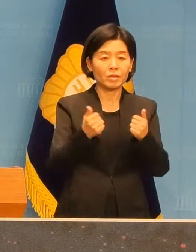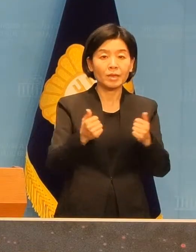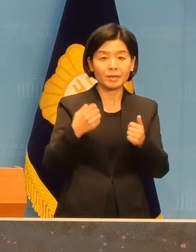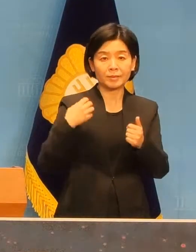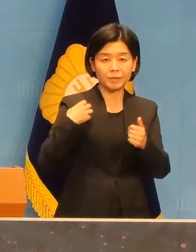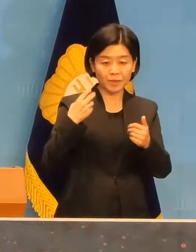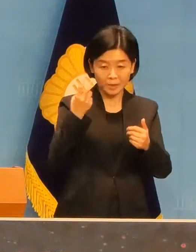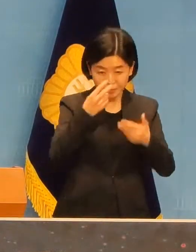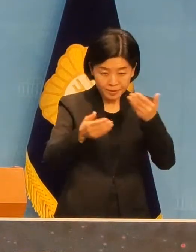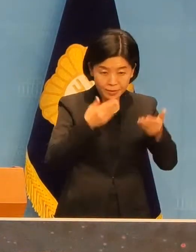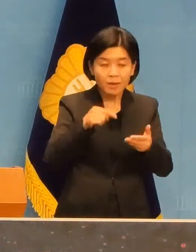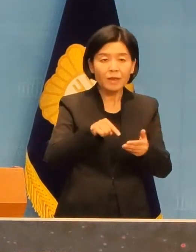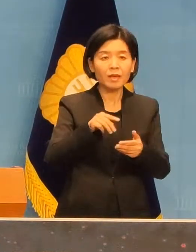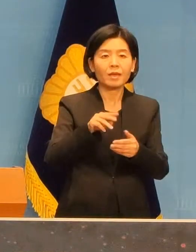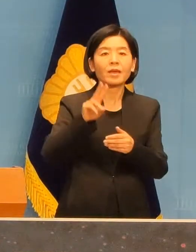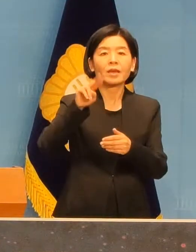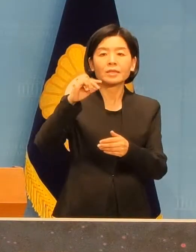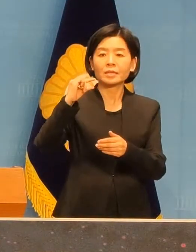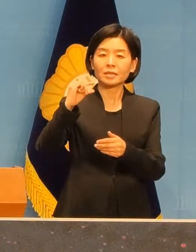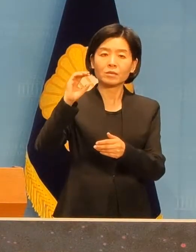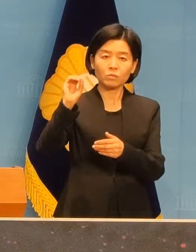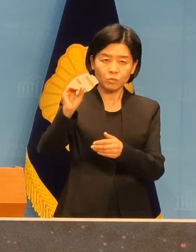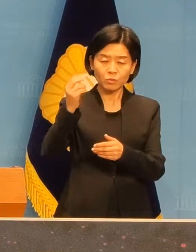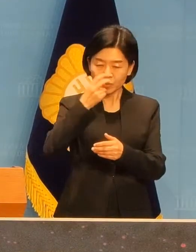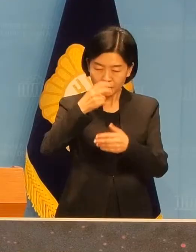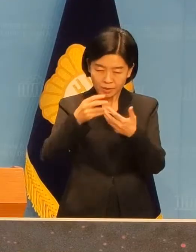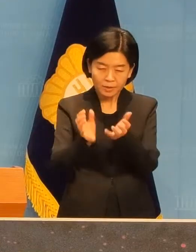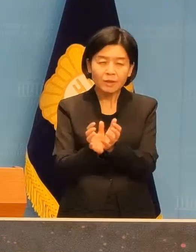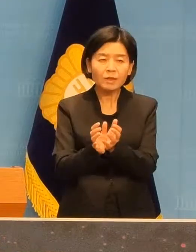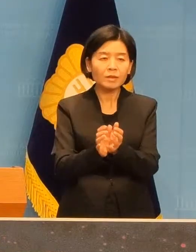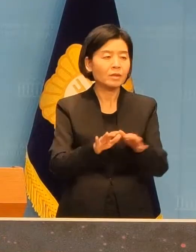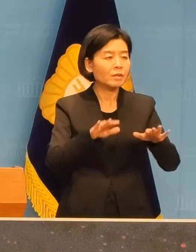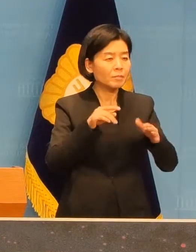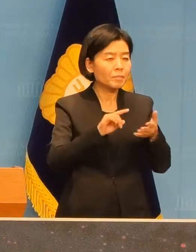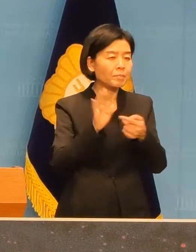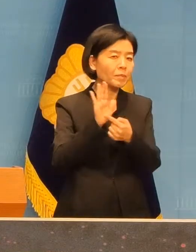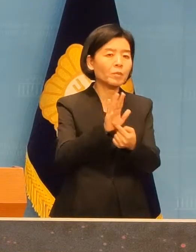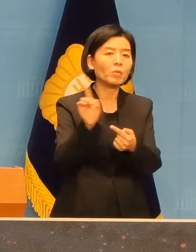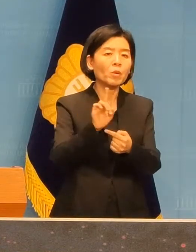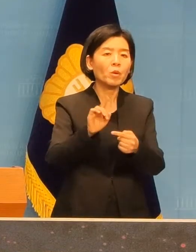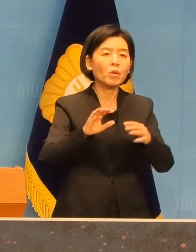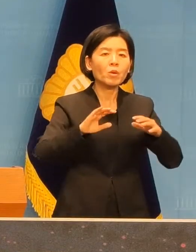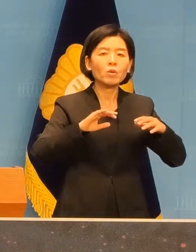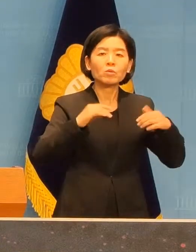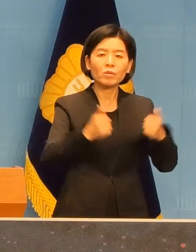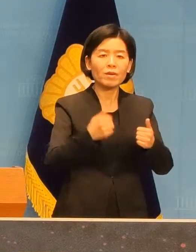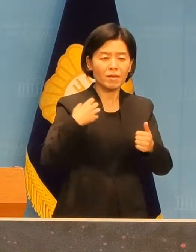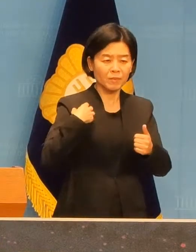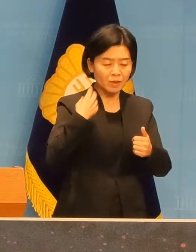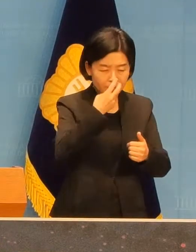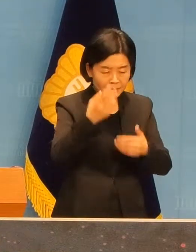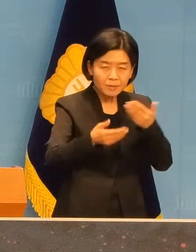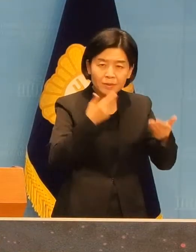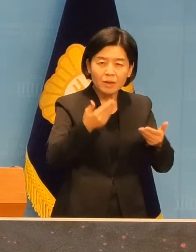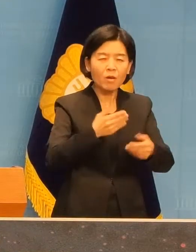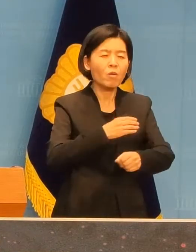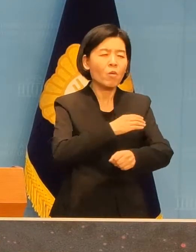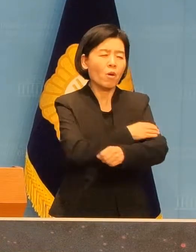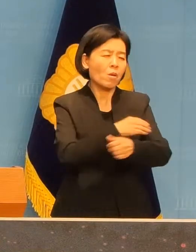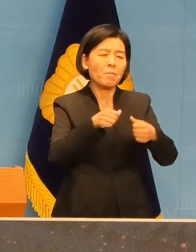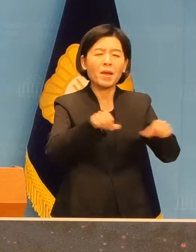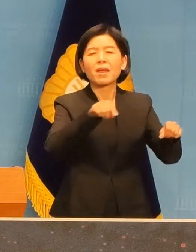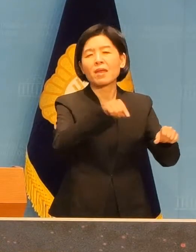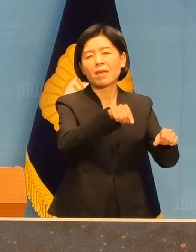국정감사 모니터단에서 이번 국정감사를 역대 최악의 권력분립 파괴 그리고